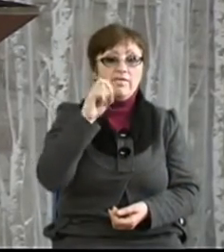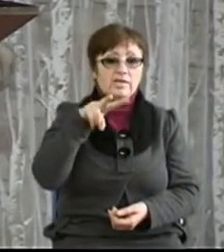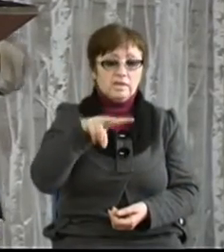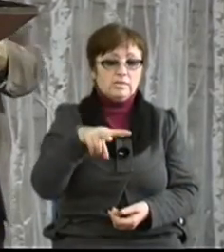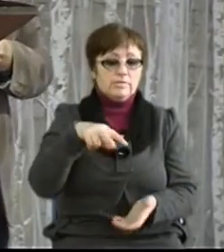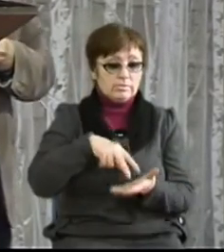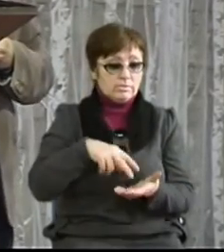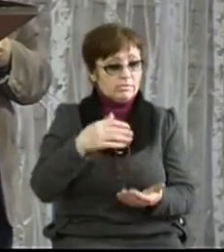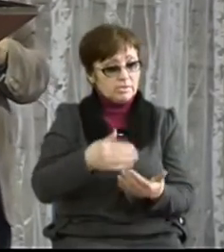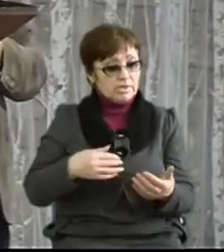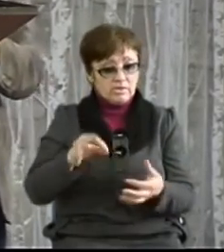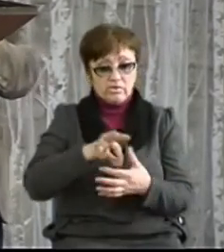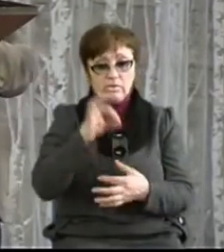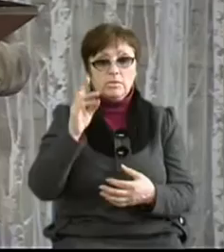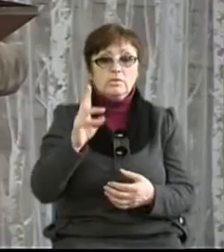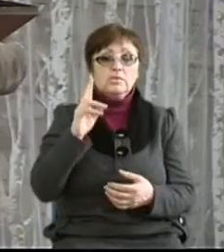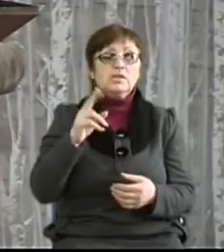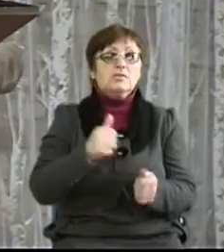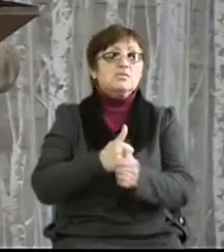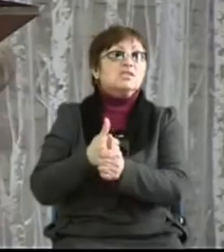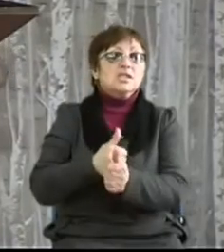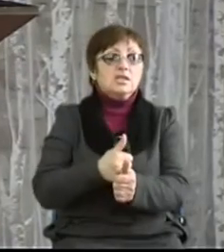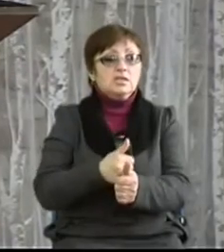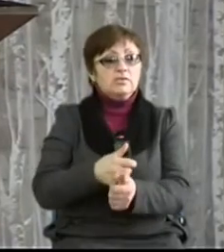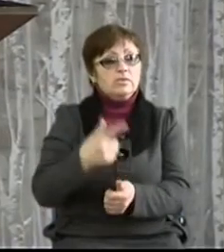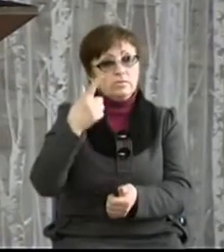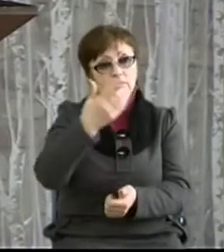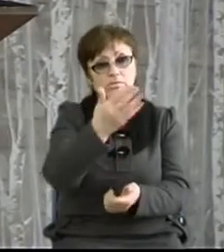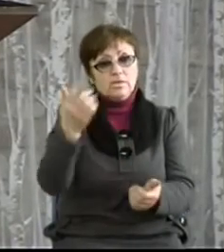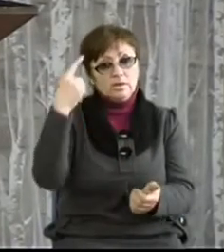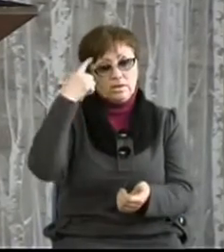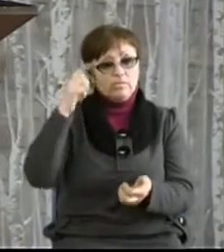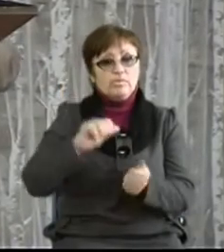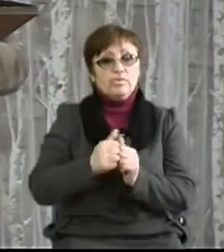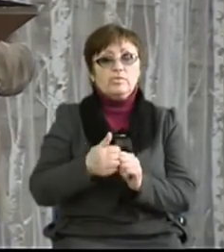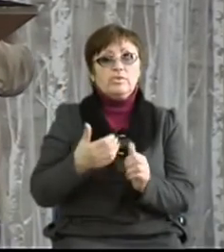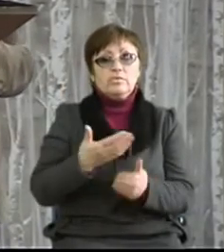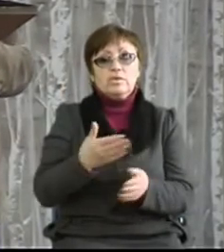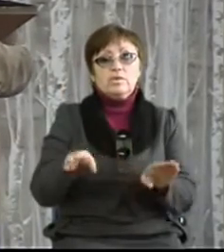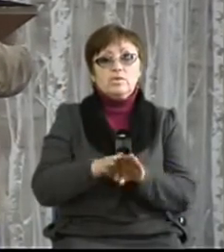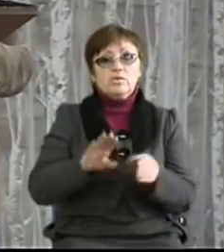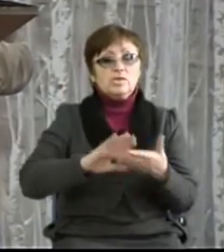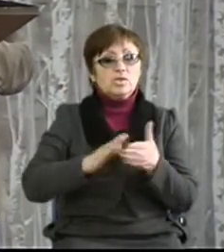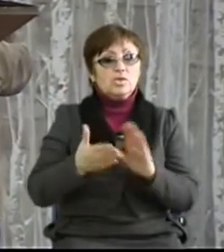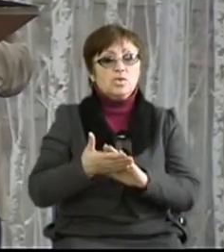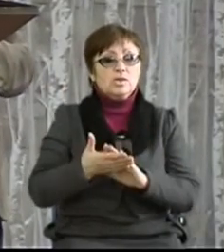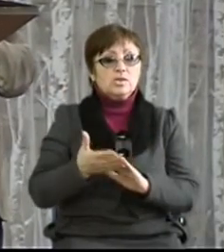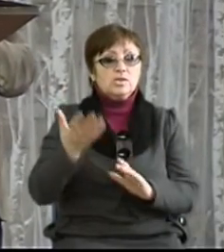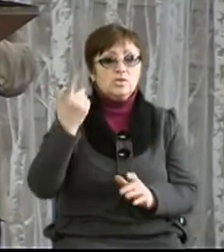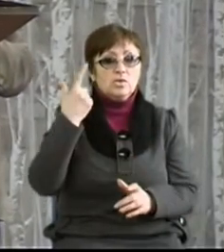выбором, за кем ему следовать. И мы помним очень хорошо эту ситуацию, когда он